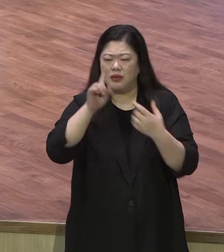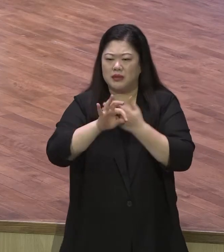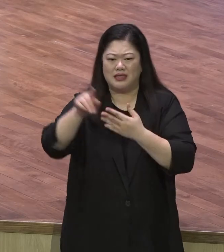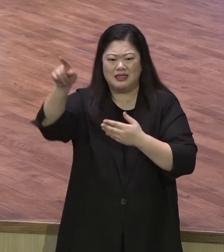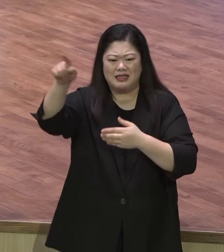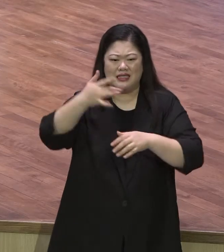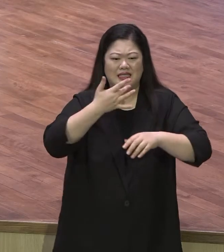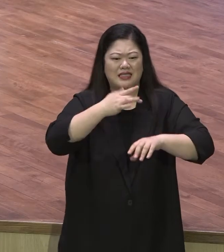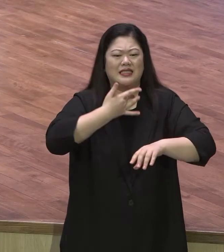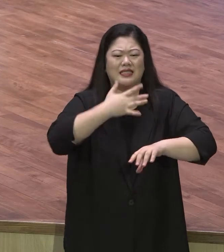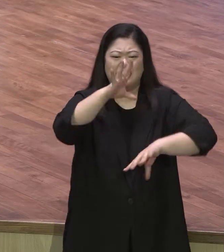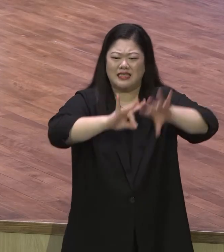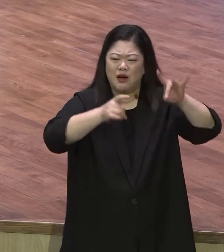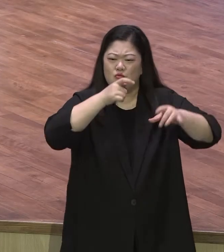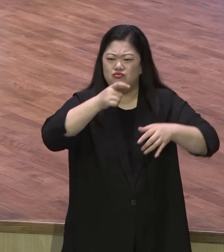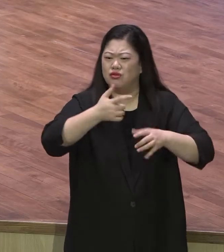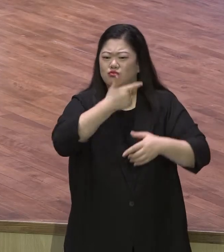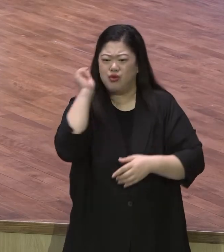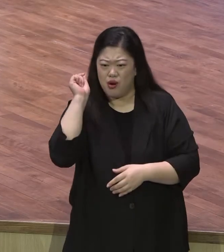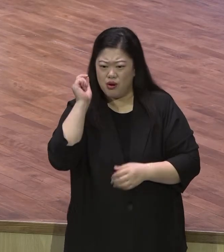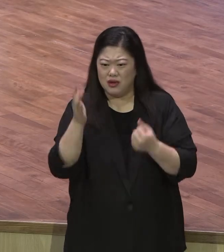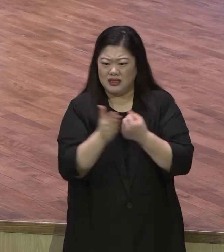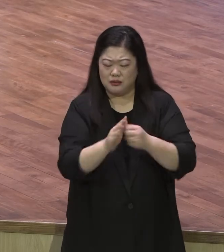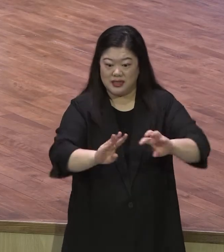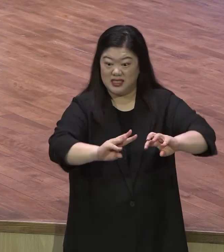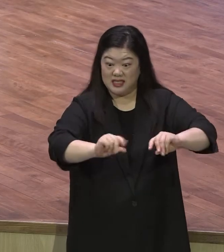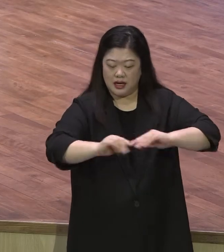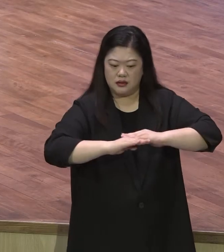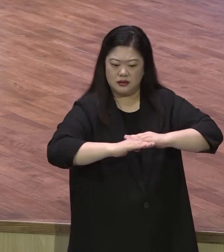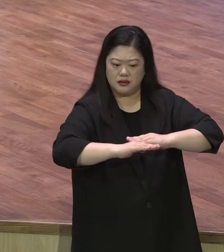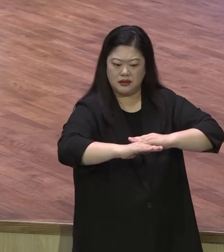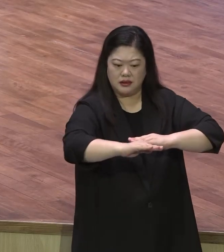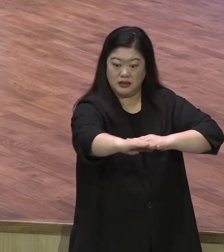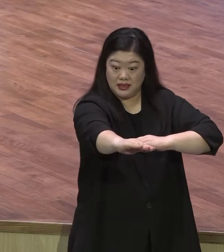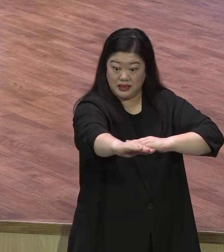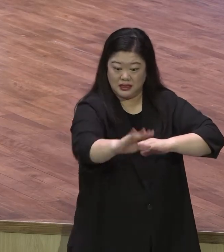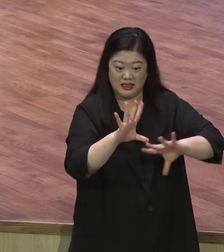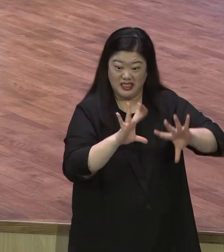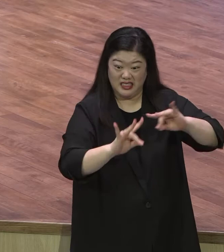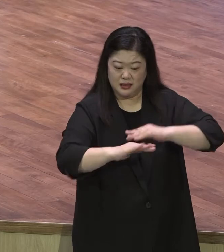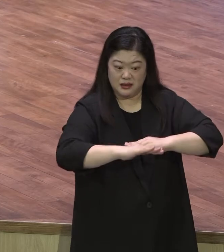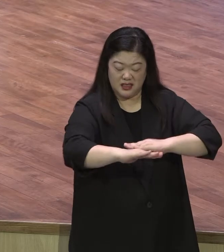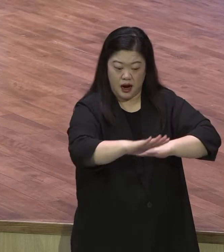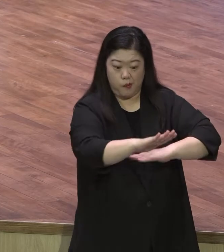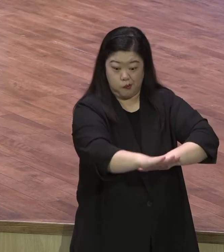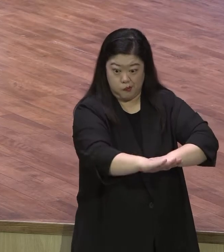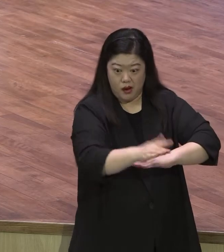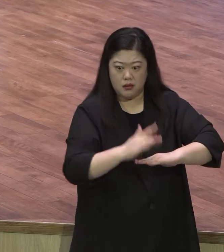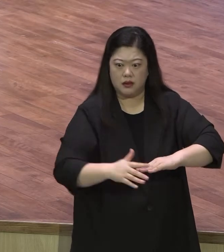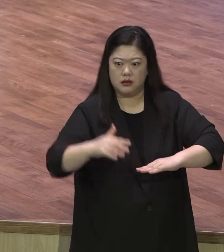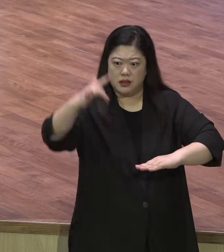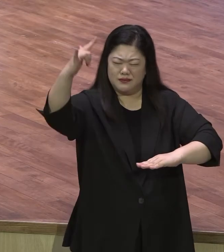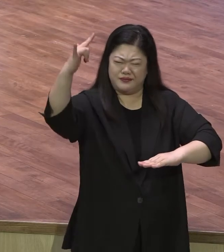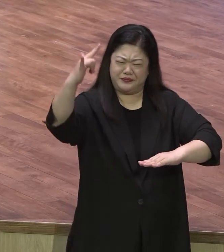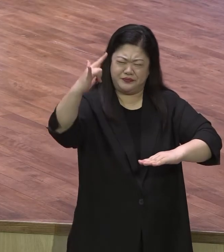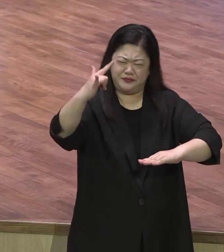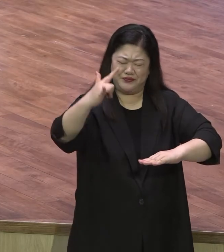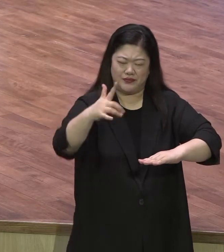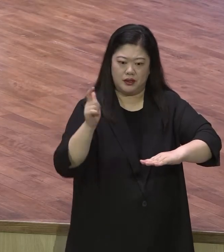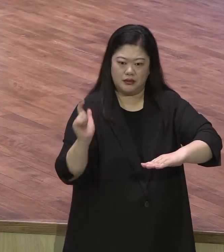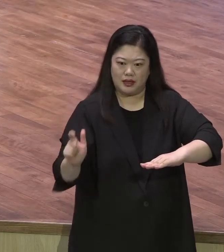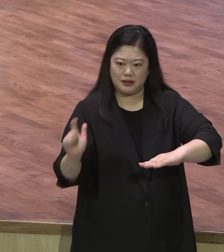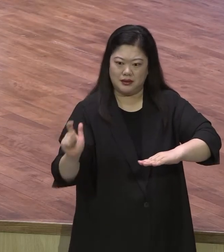때문에요. 오랫동안 그렇게 토양이 되어버려가지고 이렇게 파잖아요. 파면 지하에 어떻게